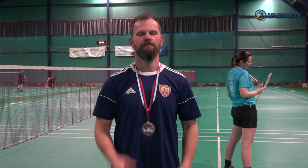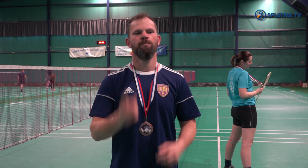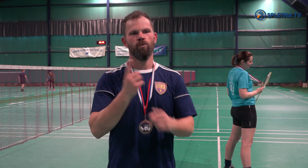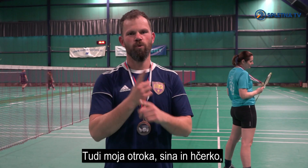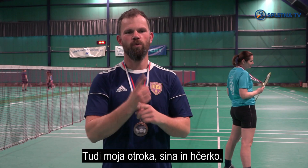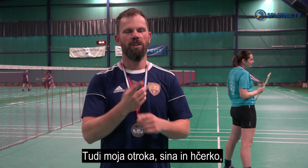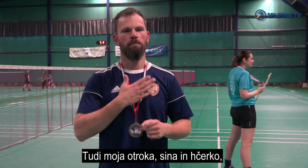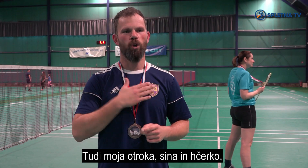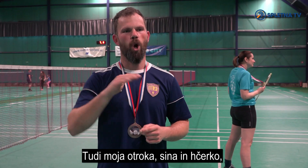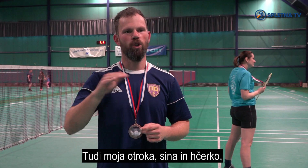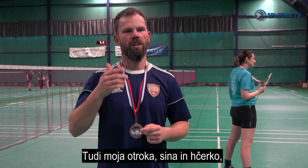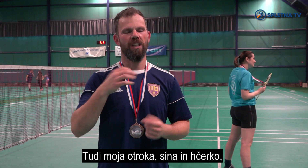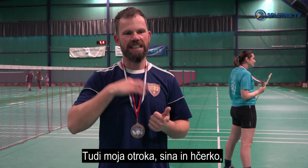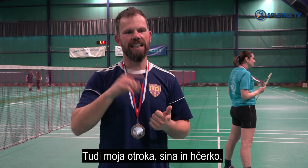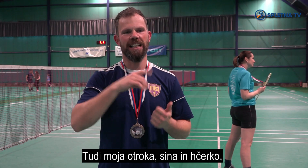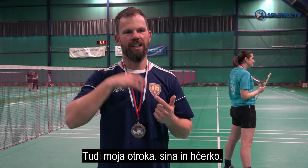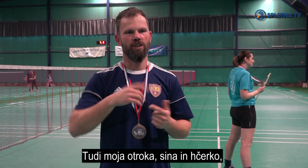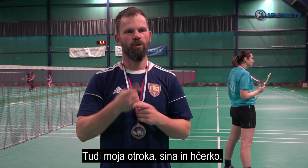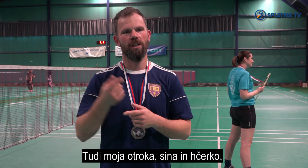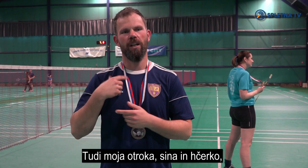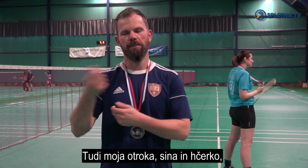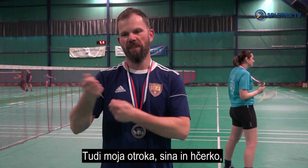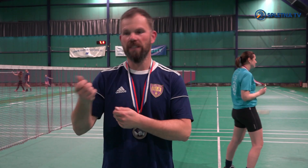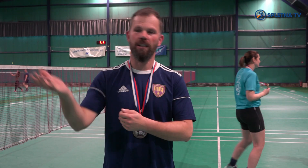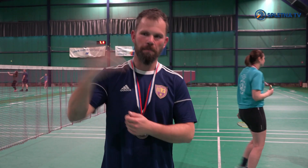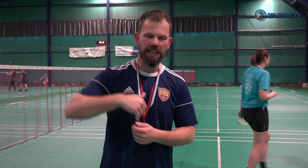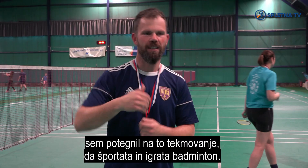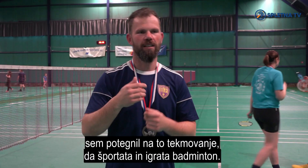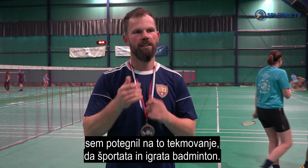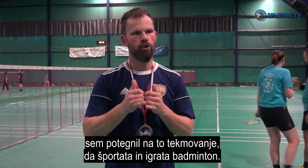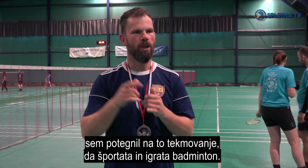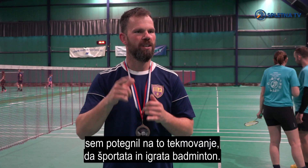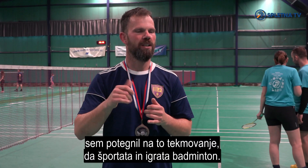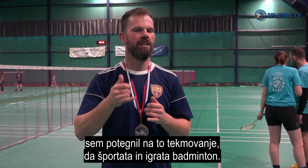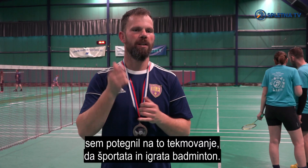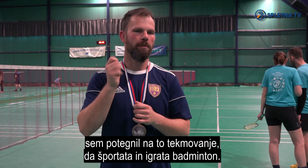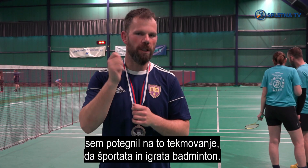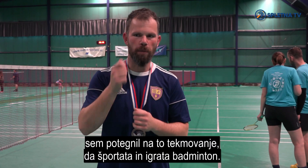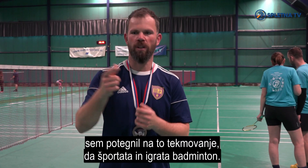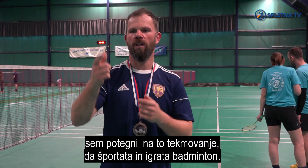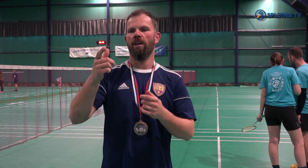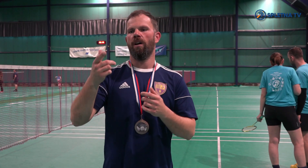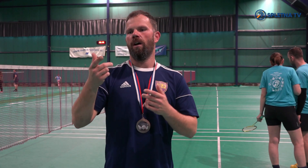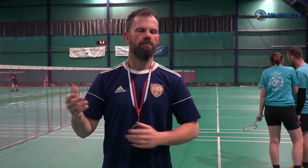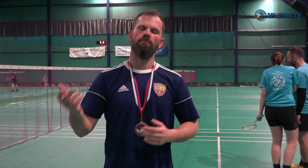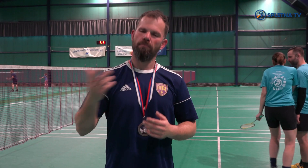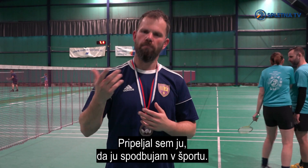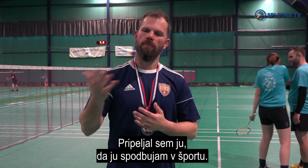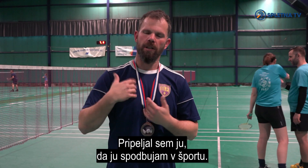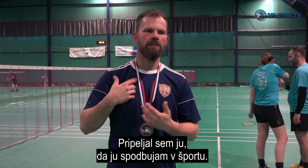Tudi moja otroka, sina in hčerko, sem potegnil na to tekmovanje, da športata in igrata badminton. Pripeljal sem